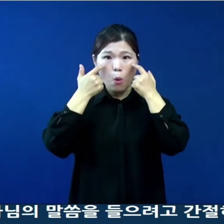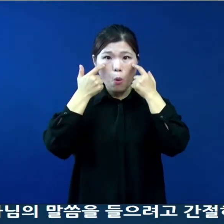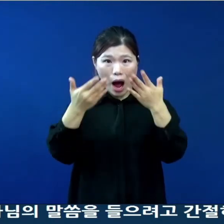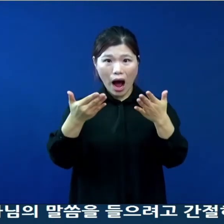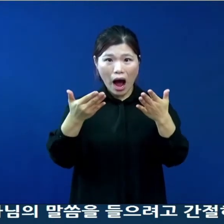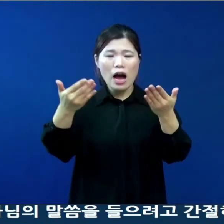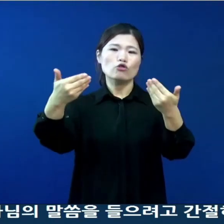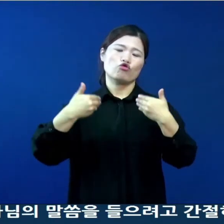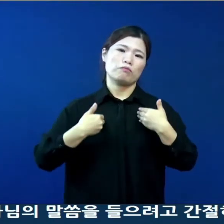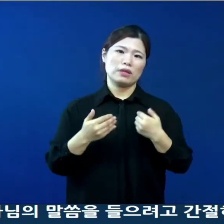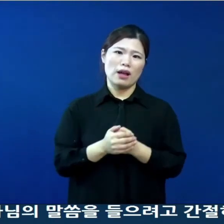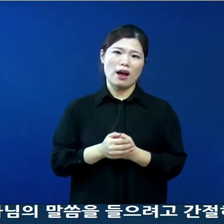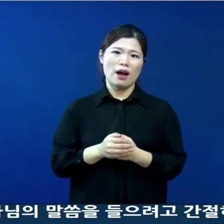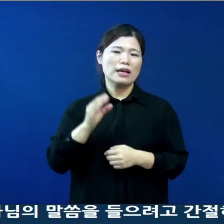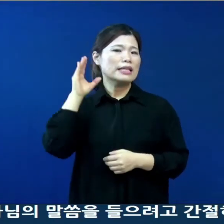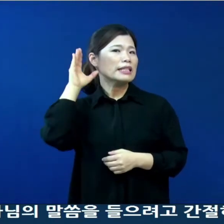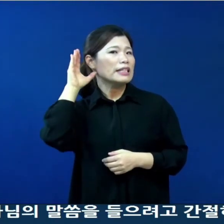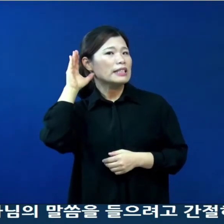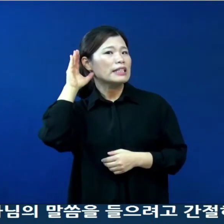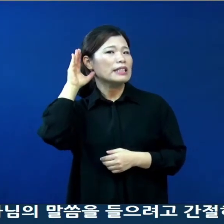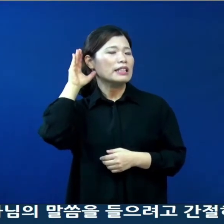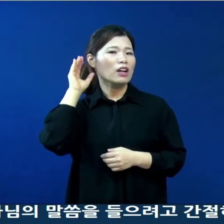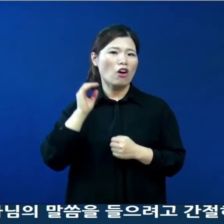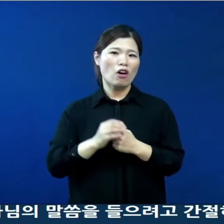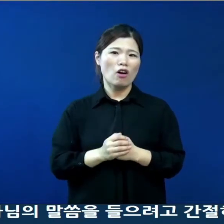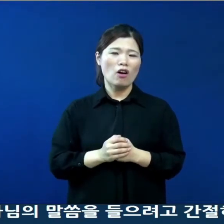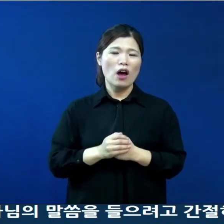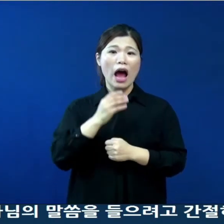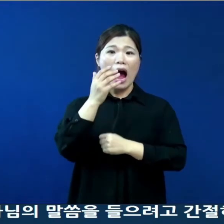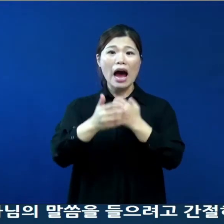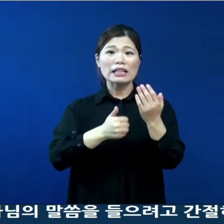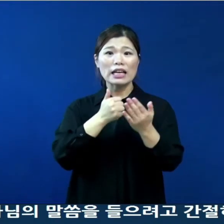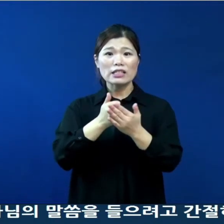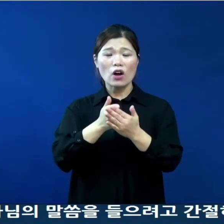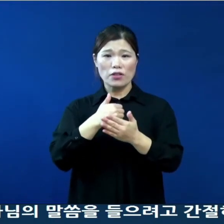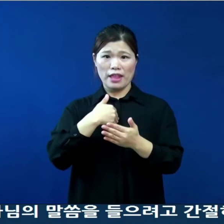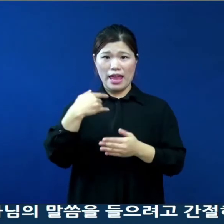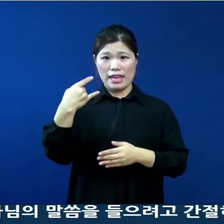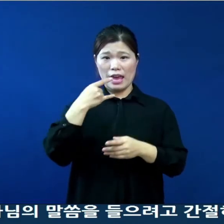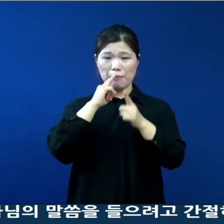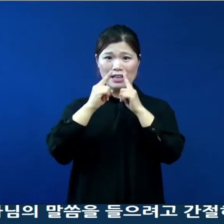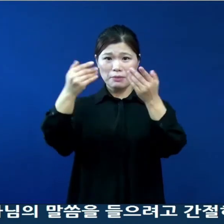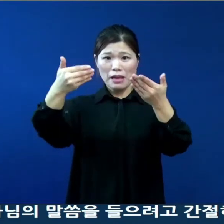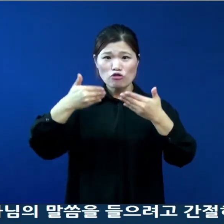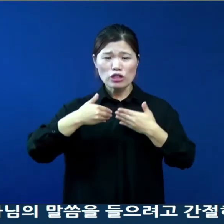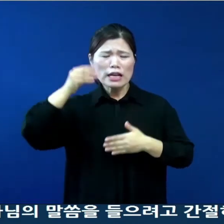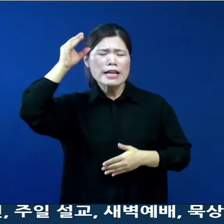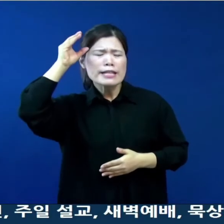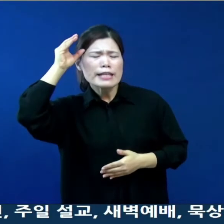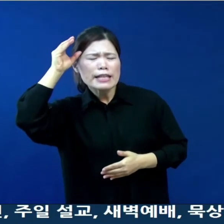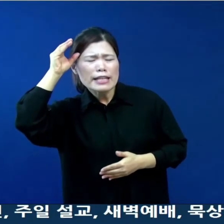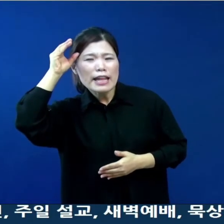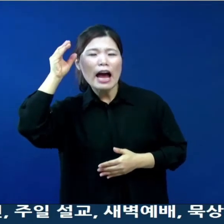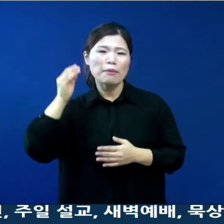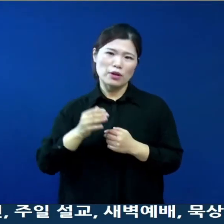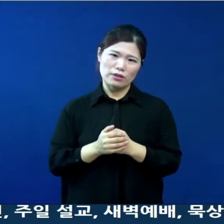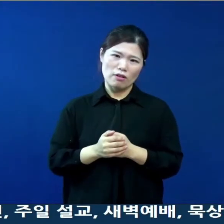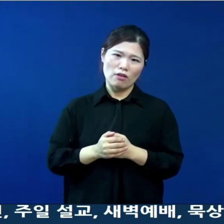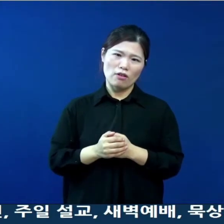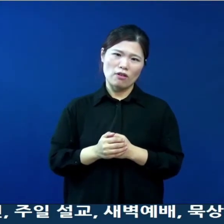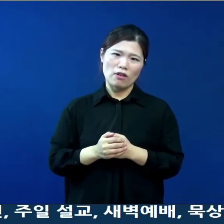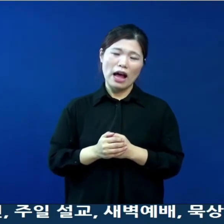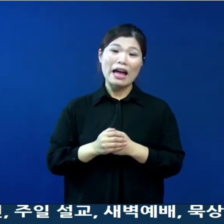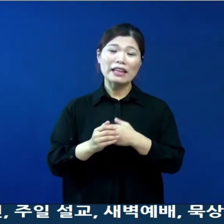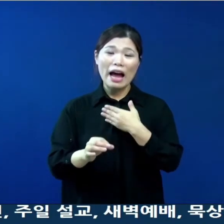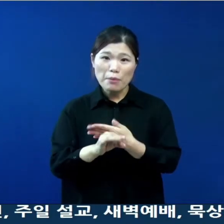거죠. 듣는 자세, 하나님께서 내게 말씀해 주시기를 기대하는 마음으로 하나님의 말씀을 들으면요, 하나님께서